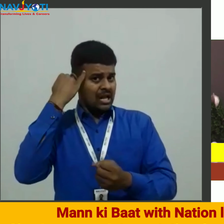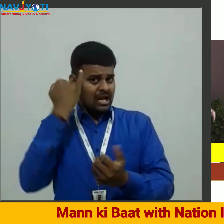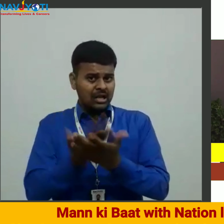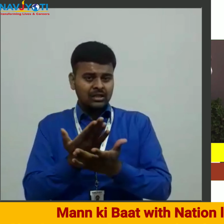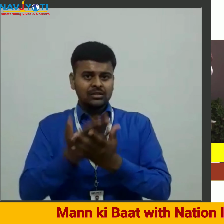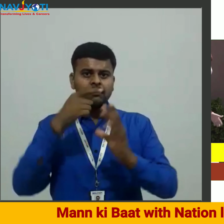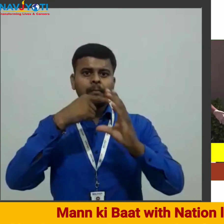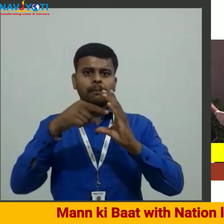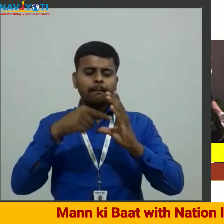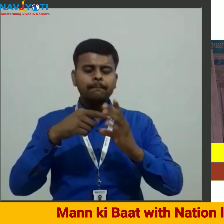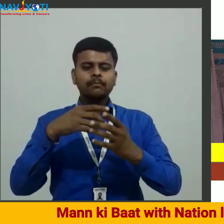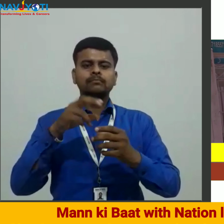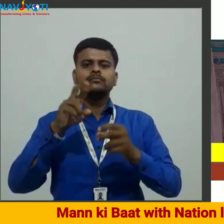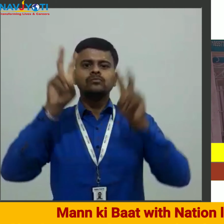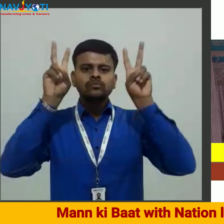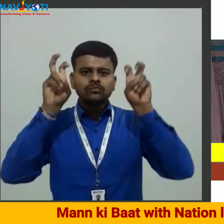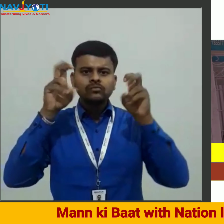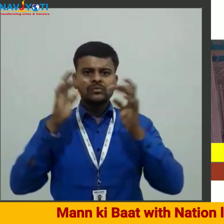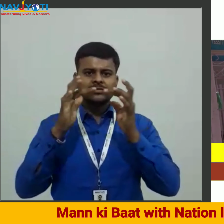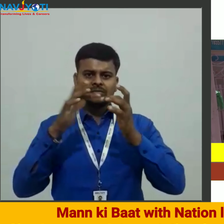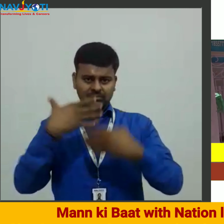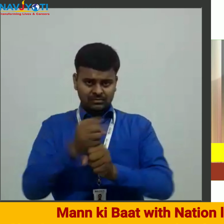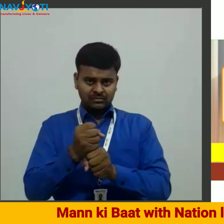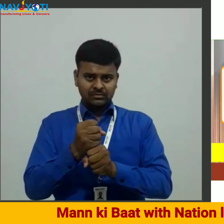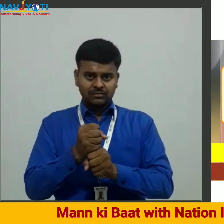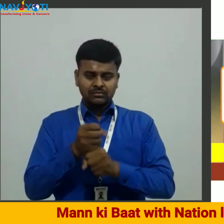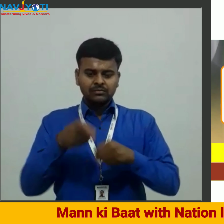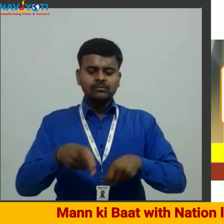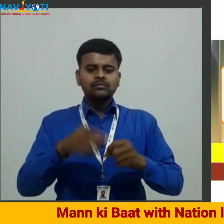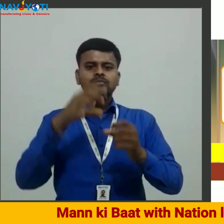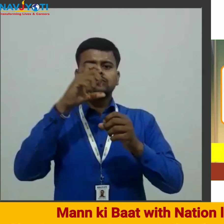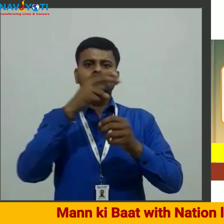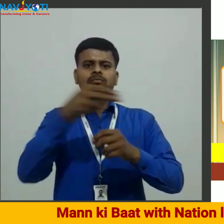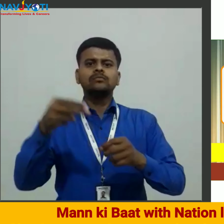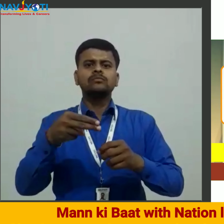प्लेटफॉर्म भी तैयार किया है। ये प्लेटफॉर्म है